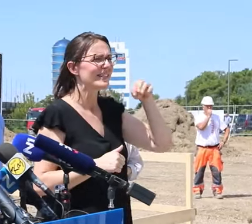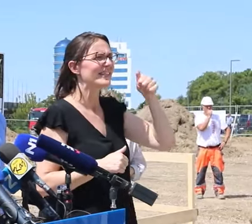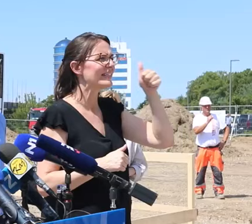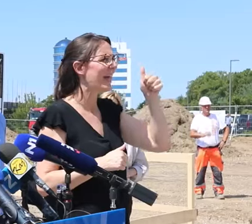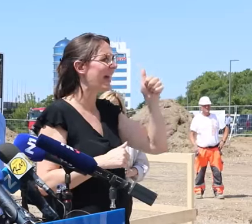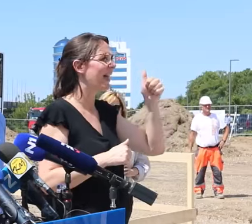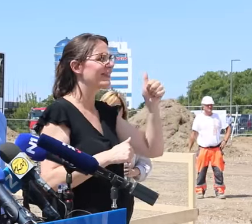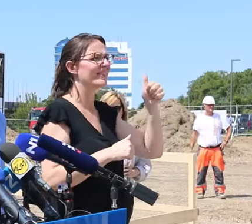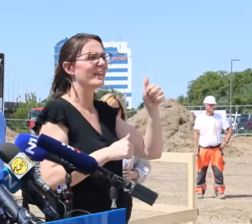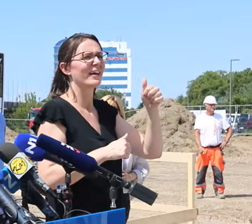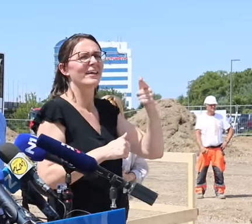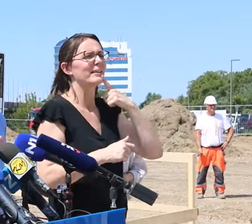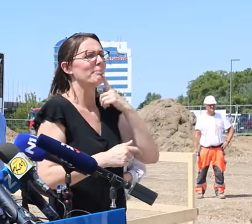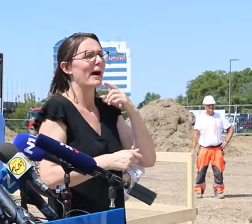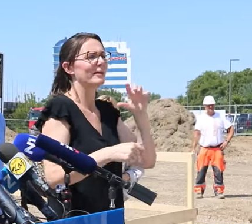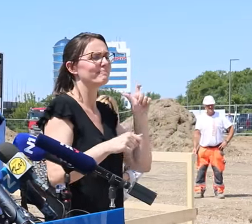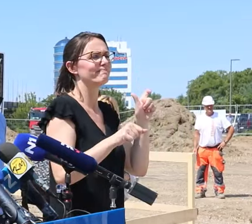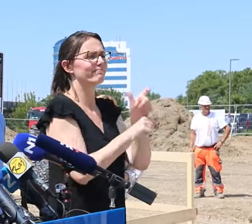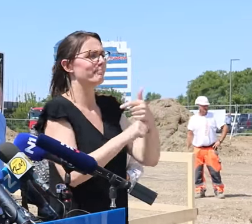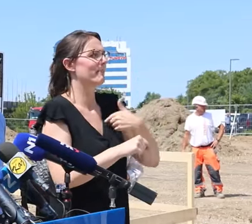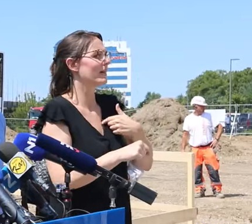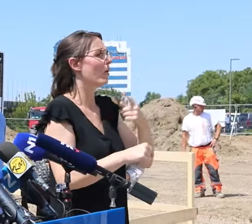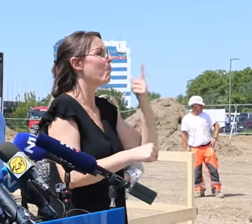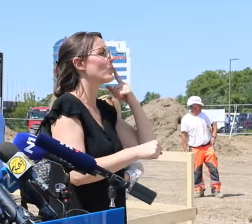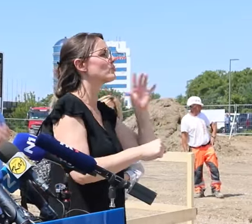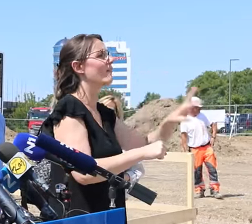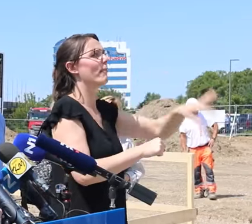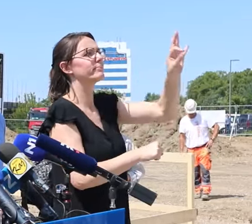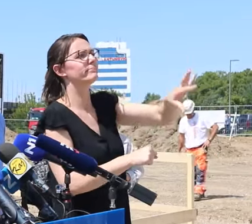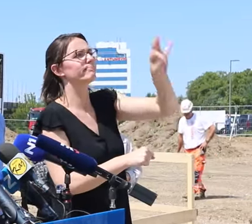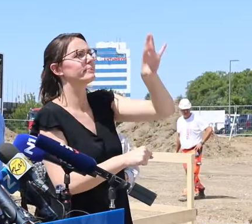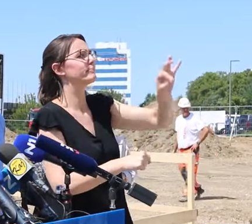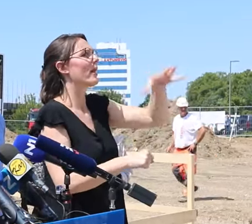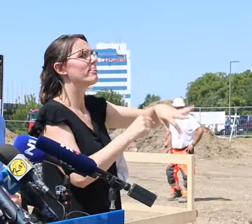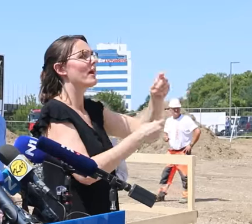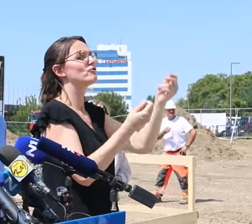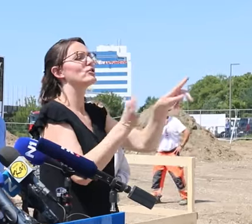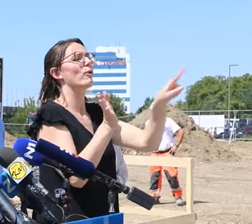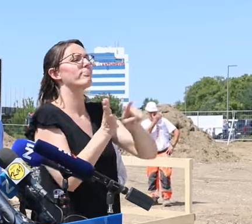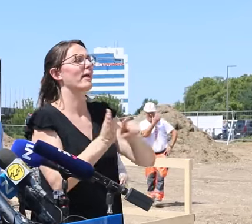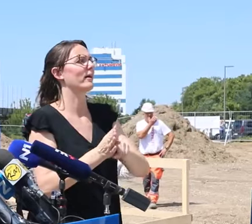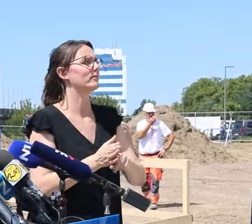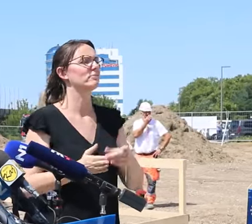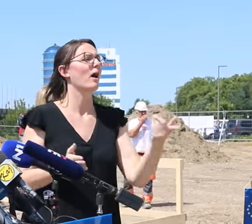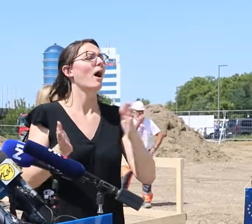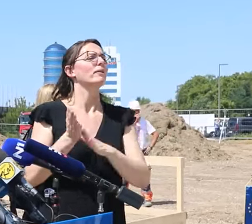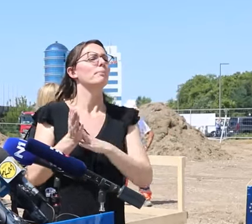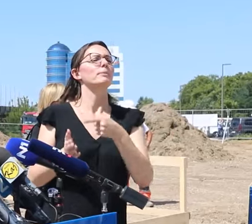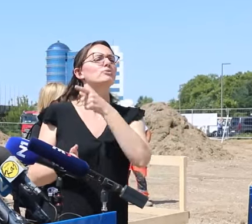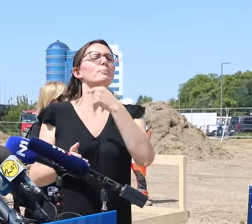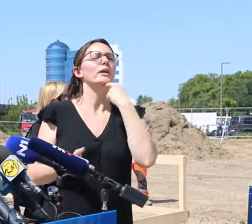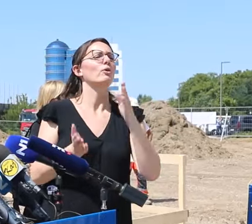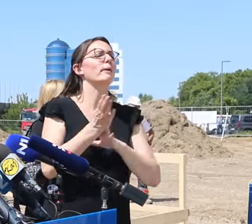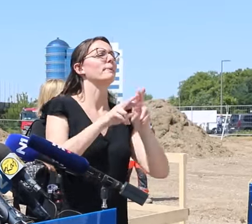korupcijske afere, onda više ne znam šta bi pa pokušavaju nabaviti ono, na slijepo, ono, nekakve sukobe interesa. Šta bi vi rekli da neki HDZ gradonačelnik